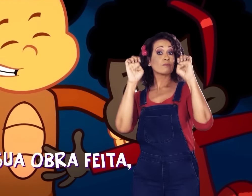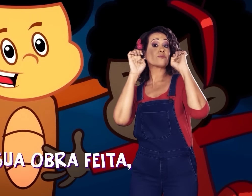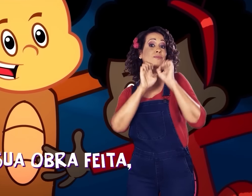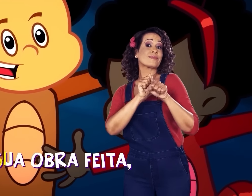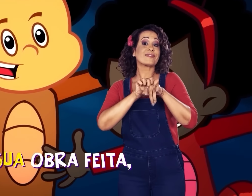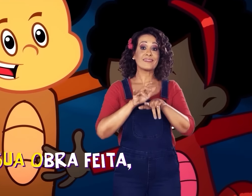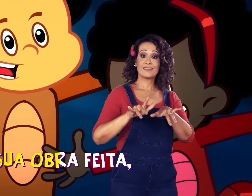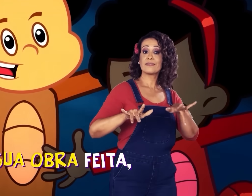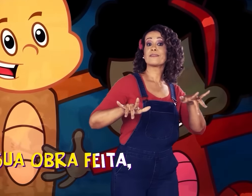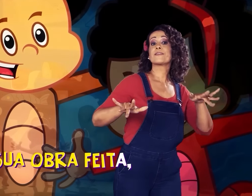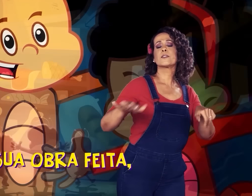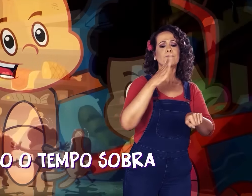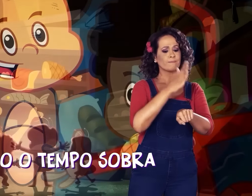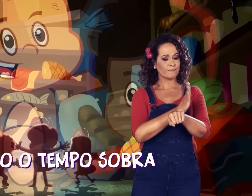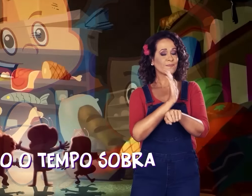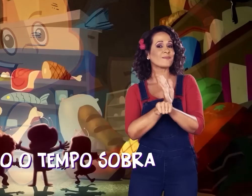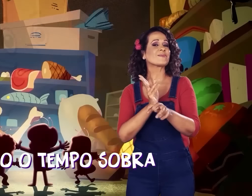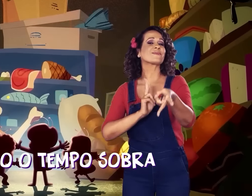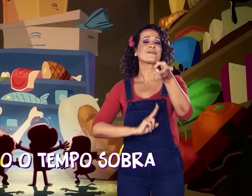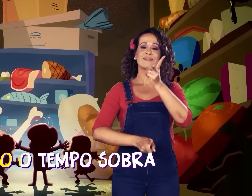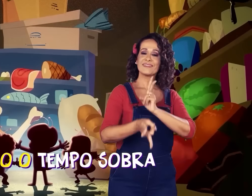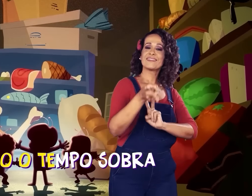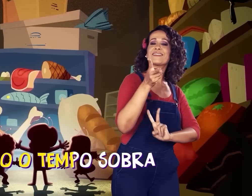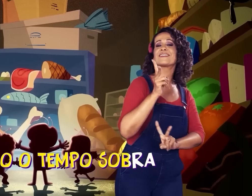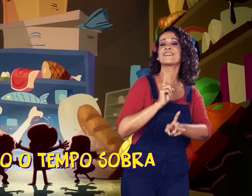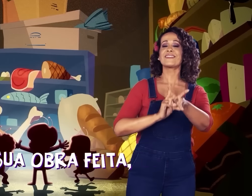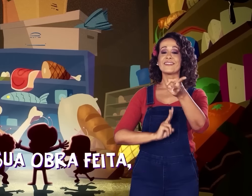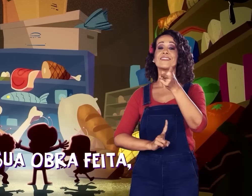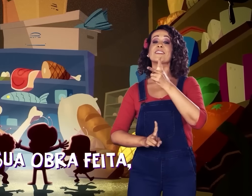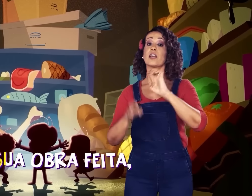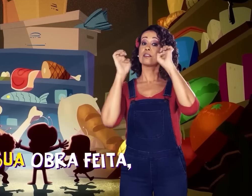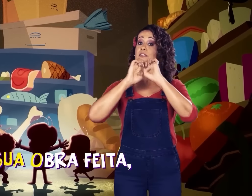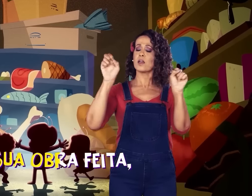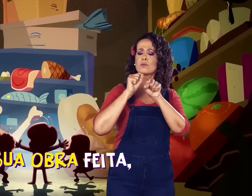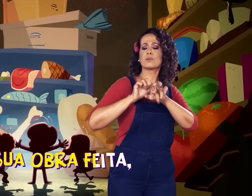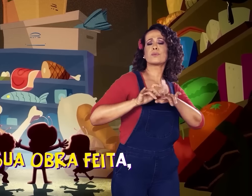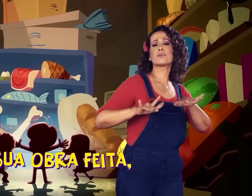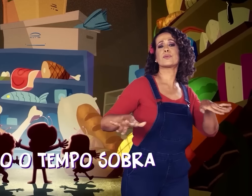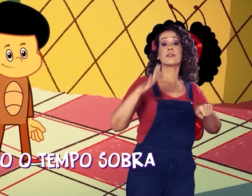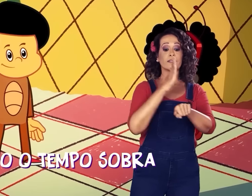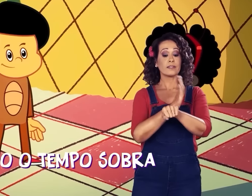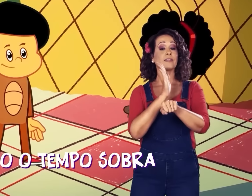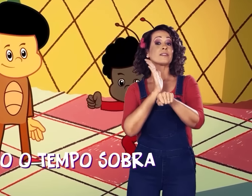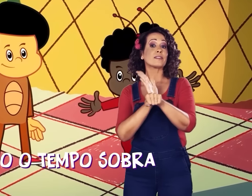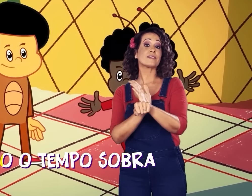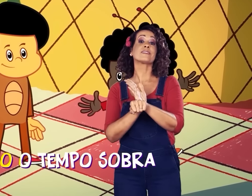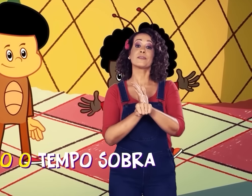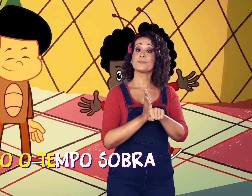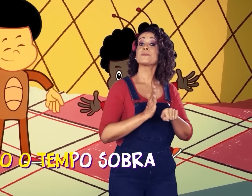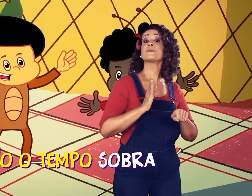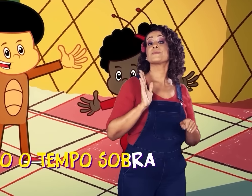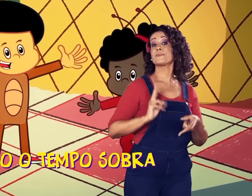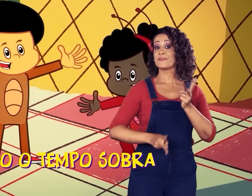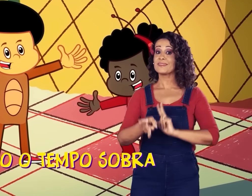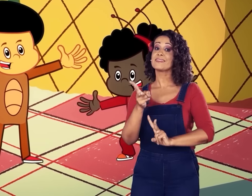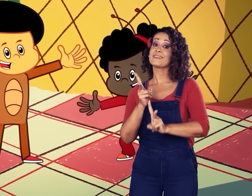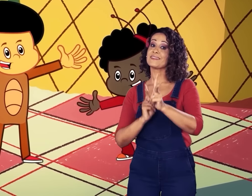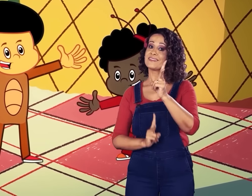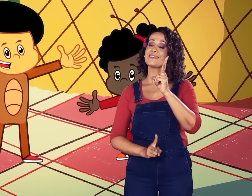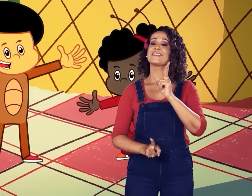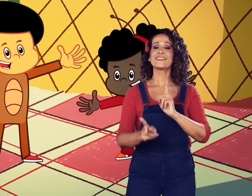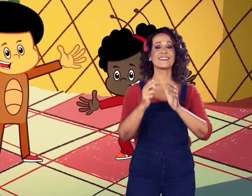obra. Deus quer sua obra feita, não só quando o tempo sobra. Deus quer sua obra feita, não só quando o tempo sobra.